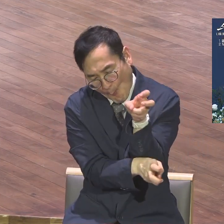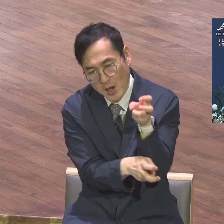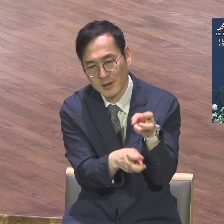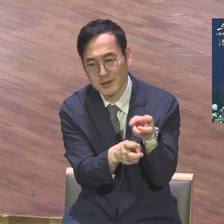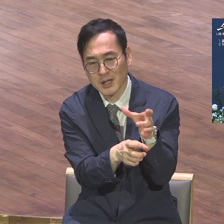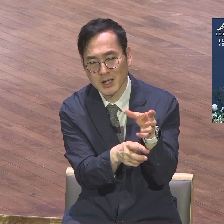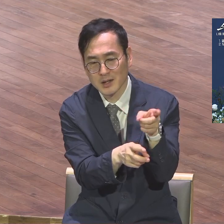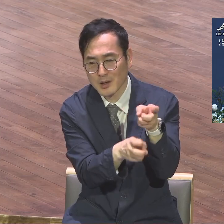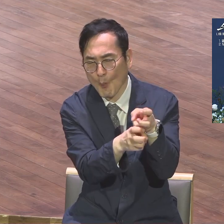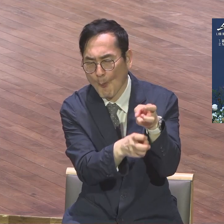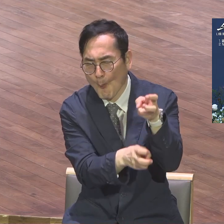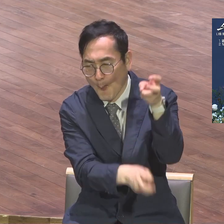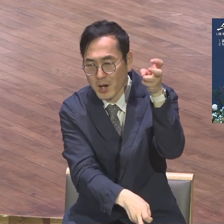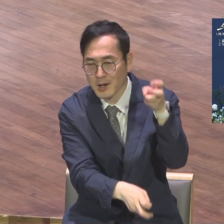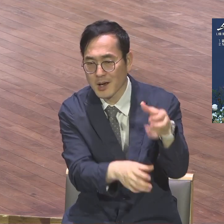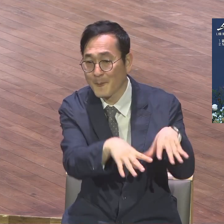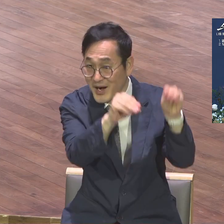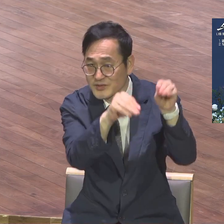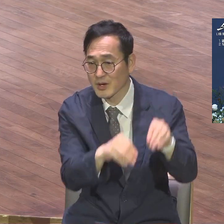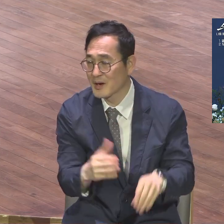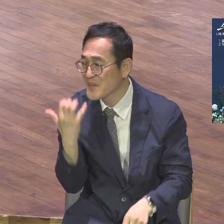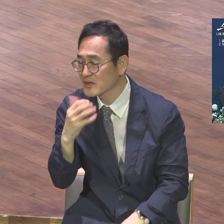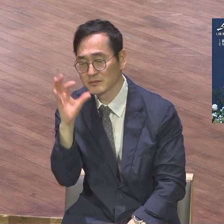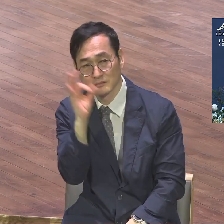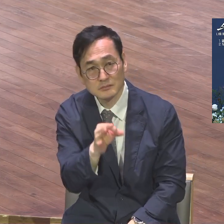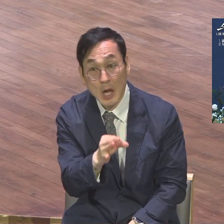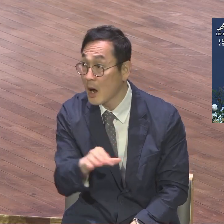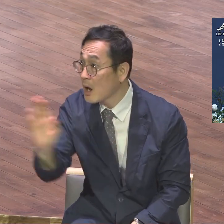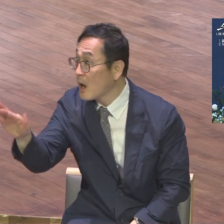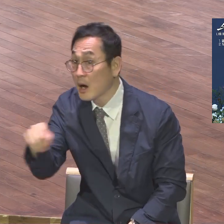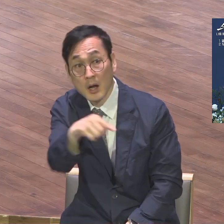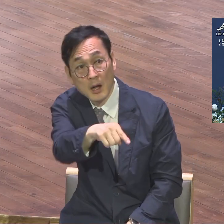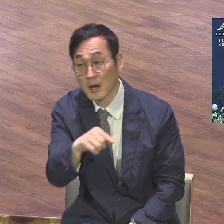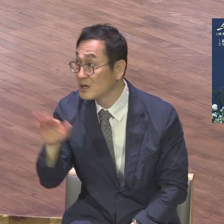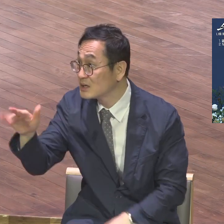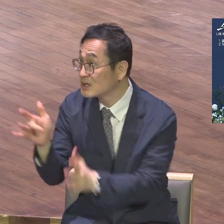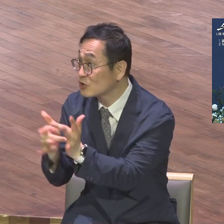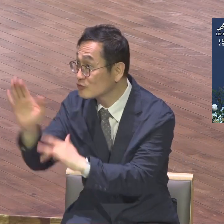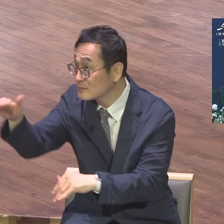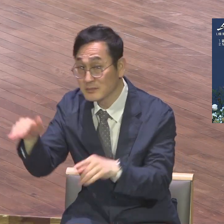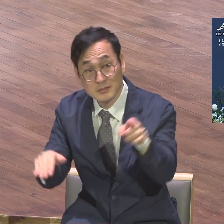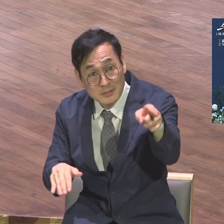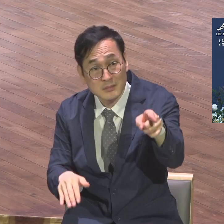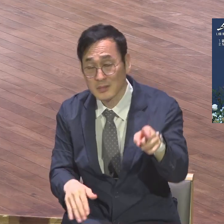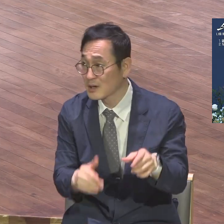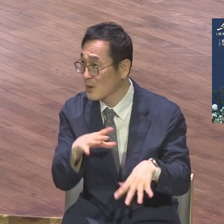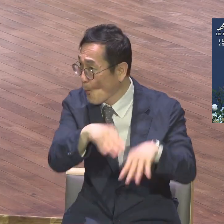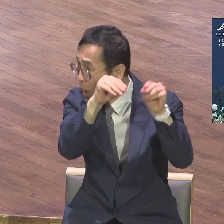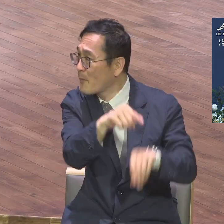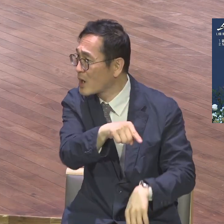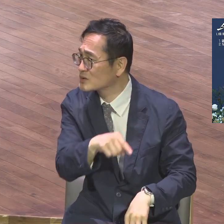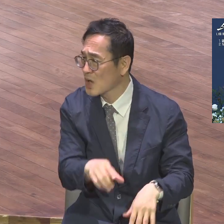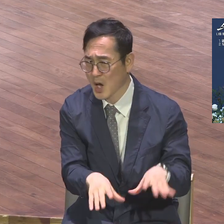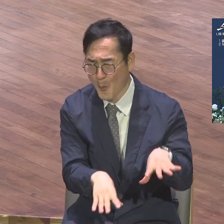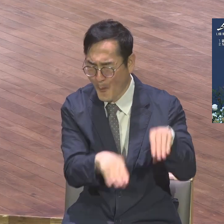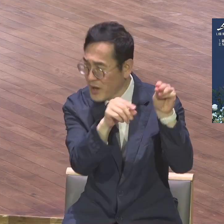베드로가 보고 예수님께 이 사실을 말하니까 예수님께서 마치 동문서답하듯이